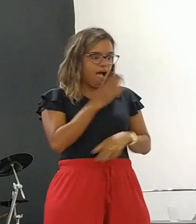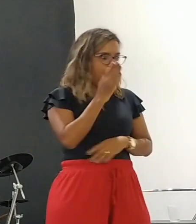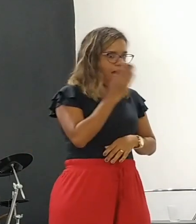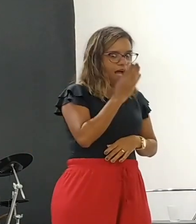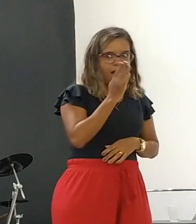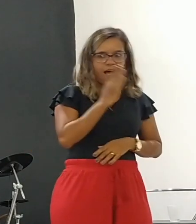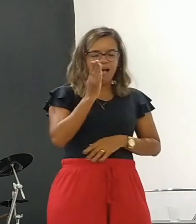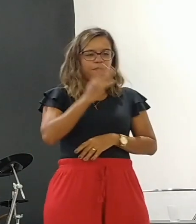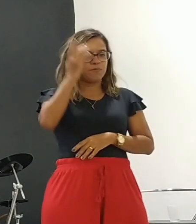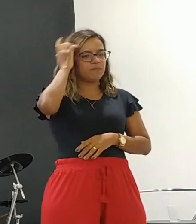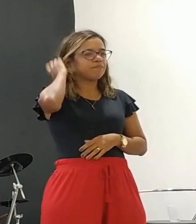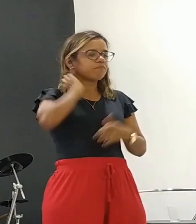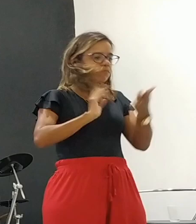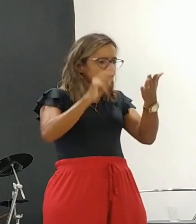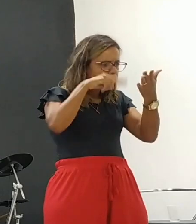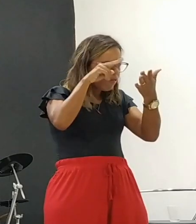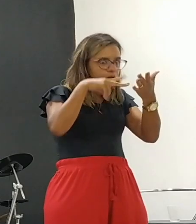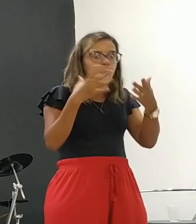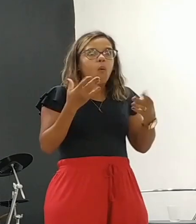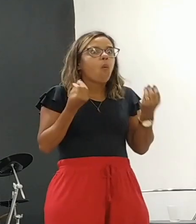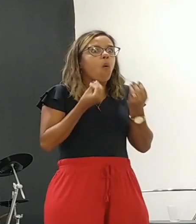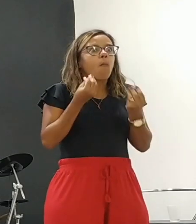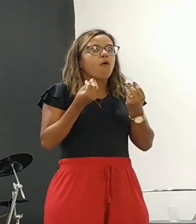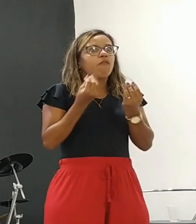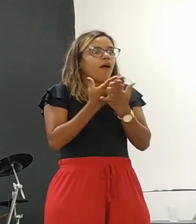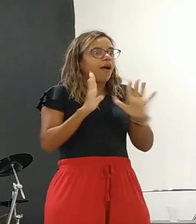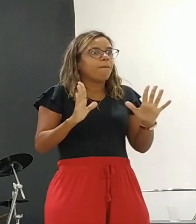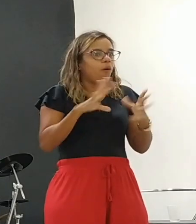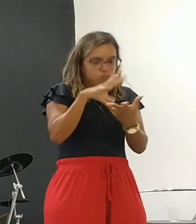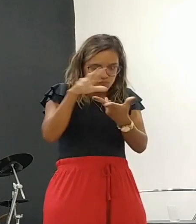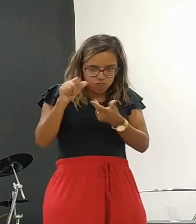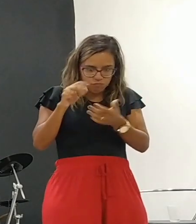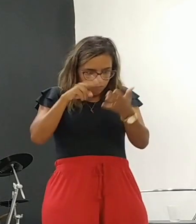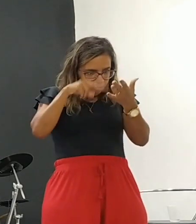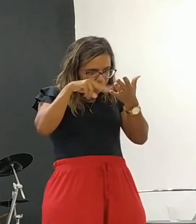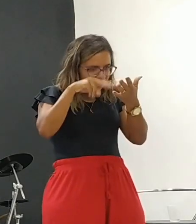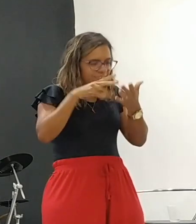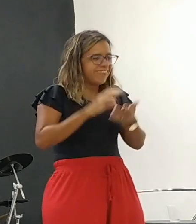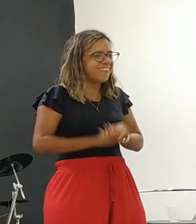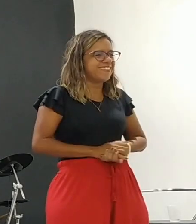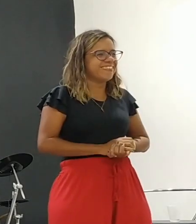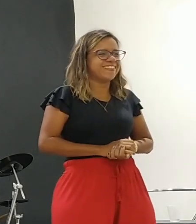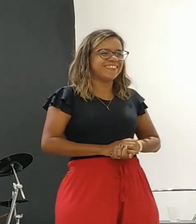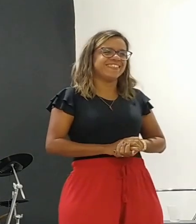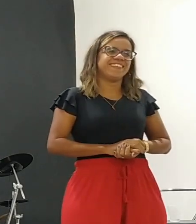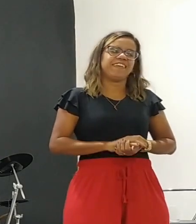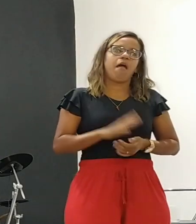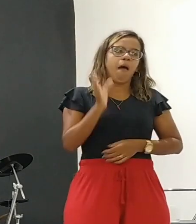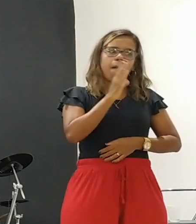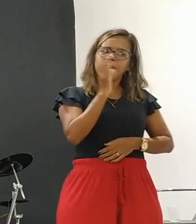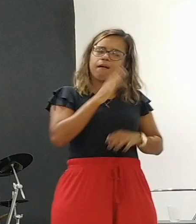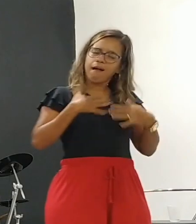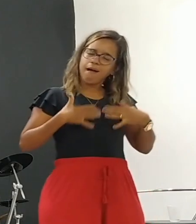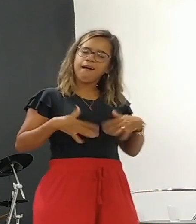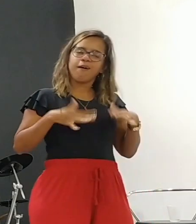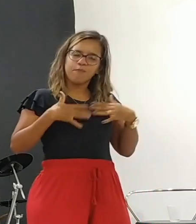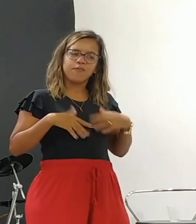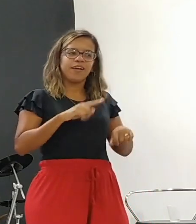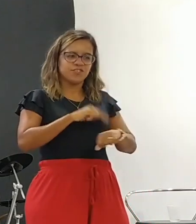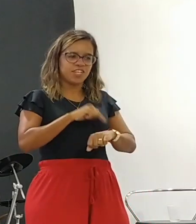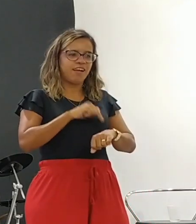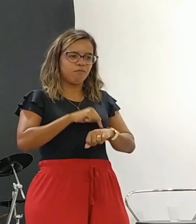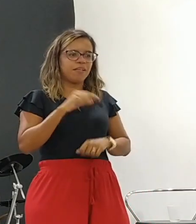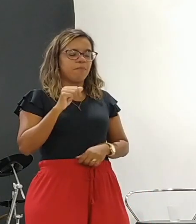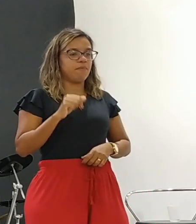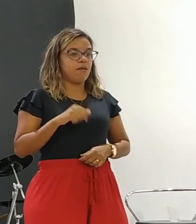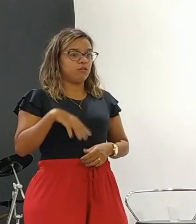quero saber como é que vai acabar o mundo, mas o mundo vai acabar mesmo, então não tenha pressa não, porque a hora do mundo acabar vai chegar. Mas aí a gente, quando